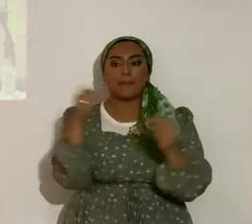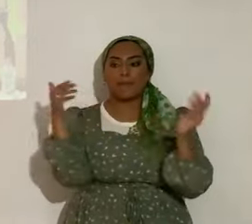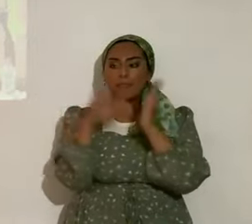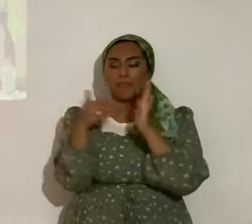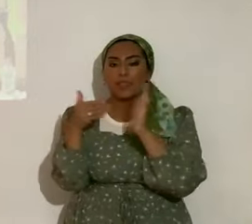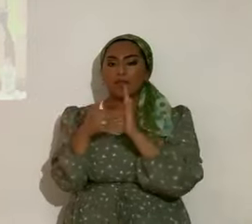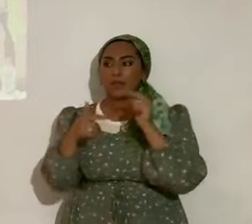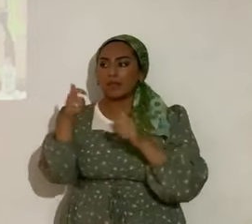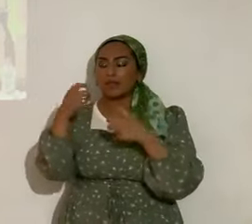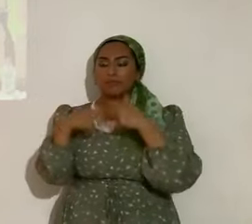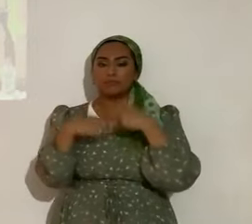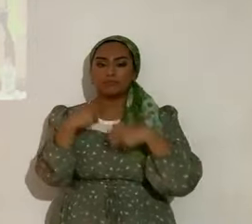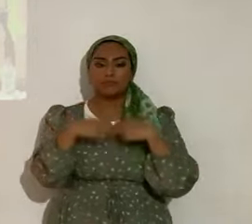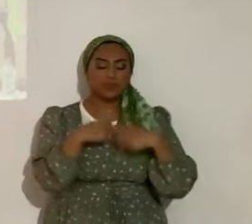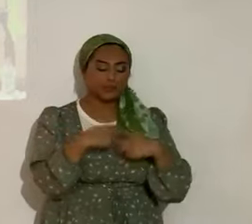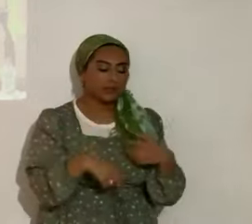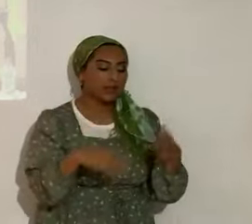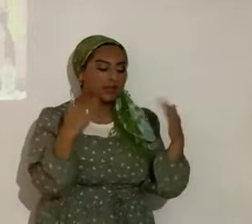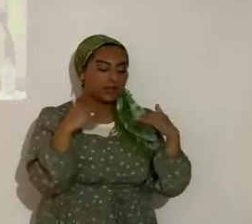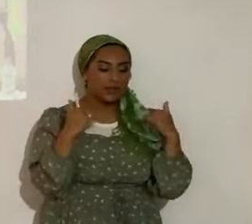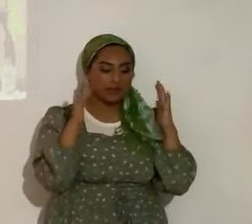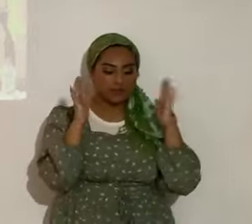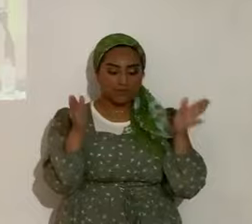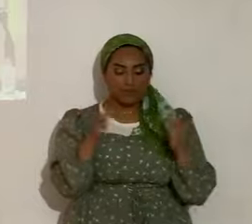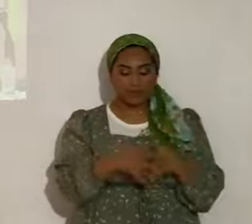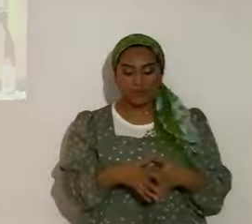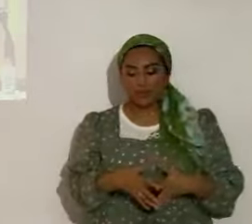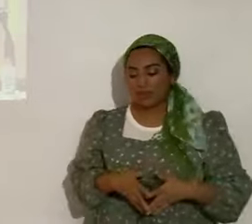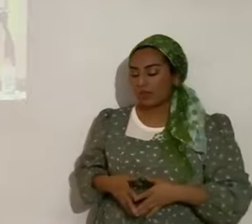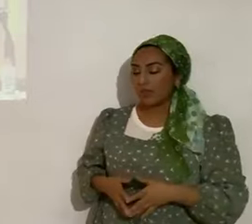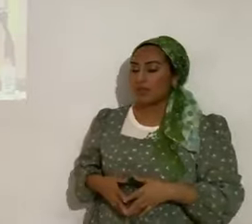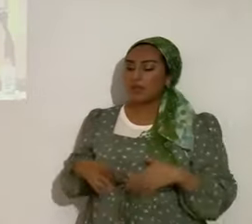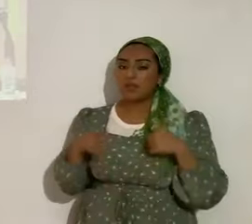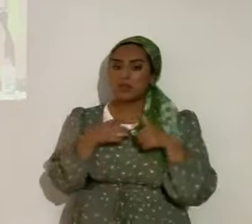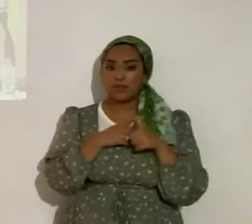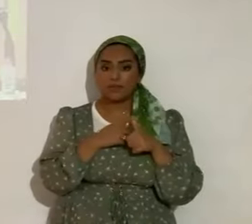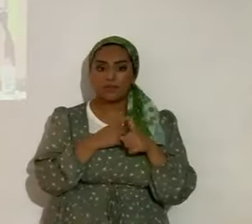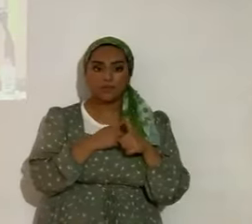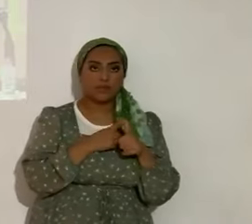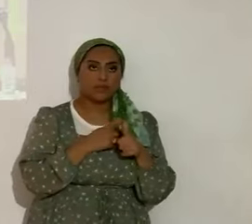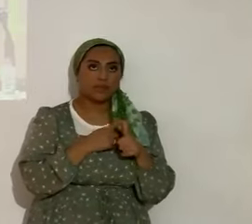grandes dificultades. Ahora, pongan atención. Al principio,